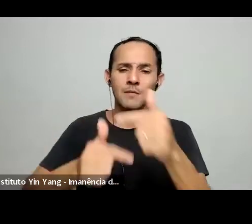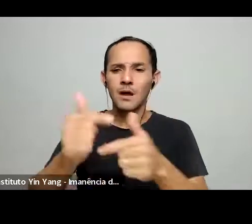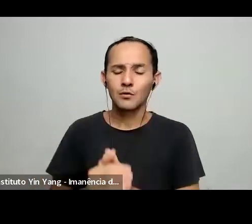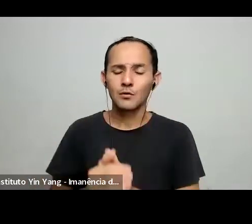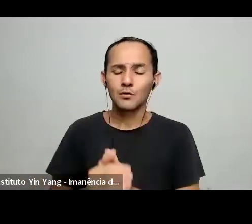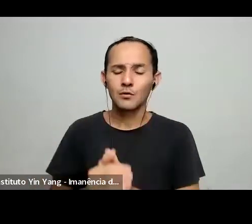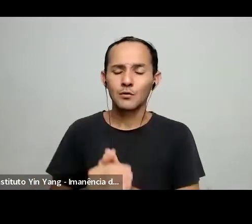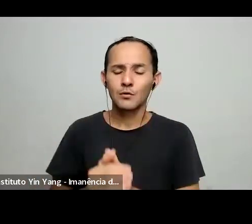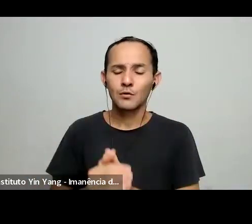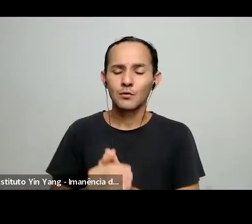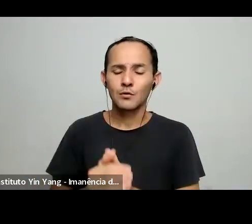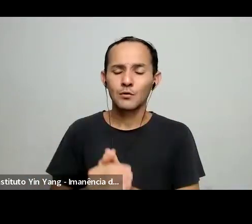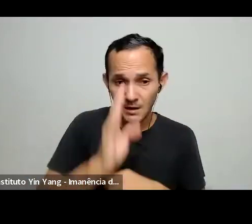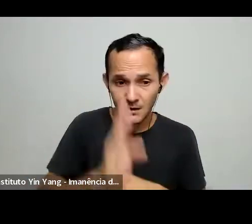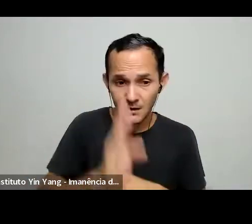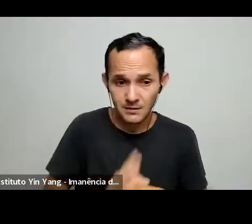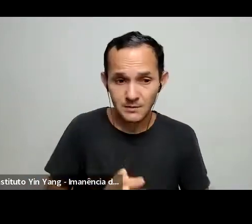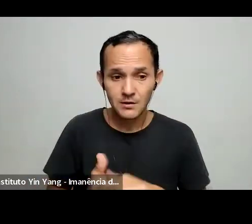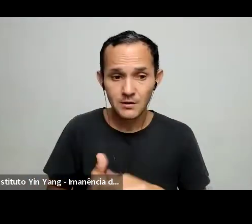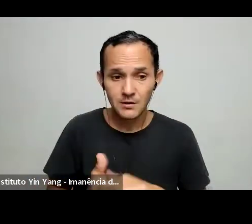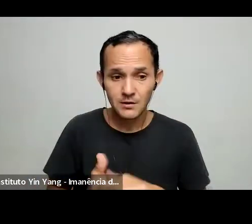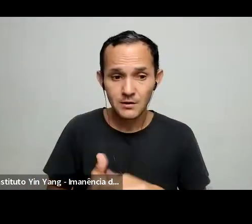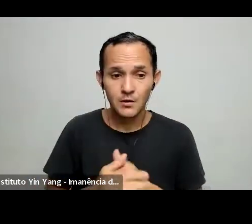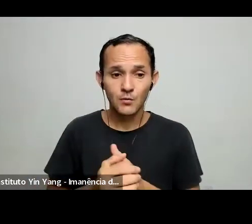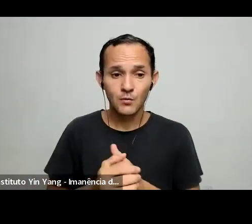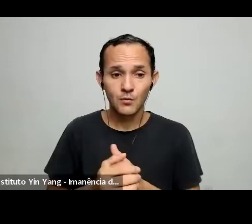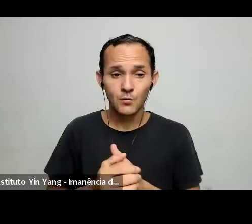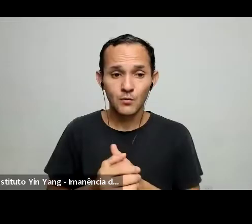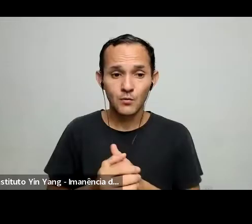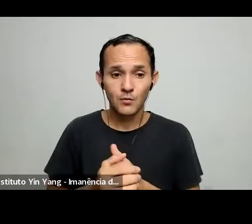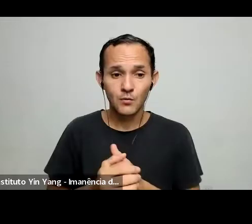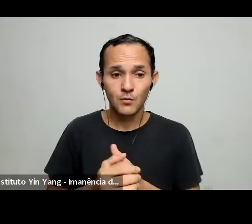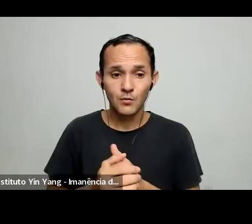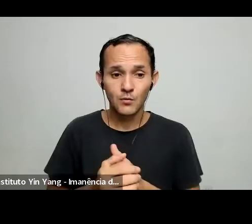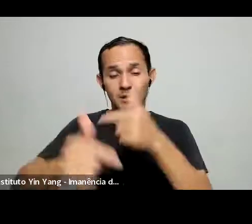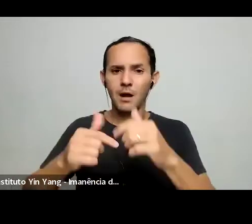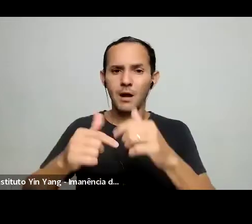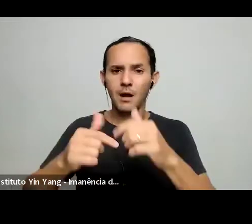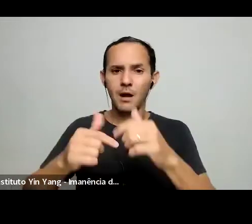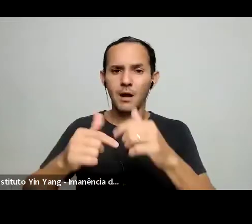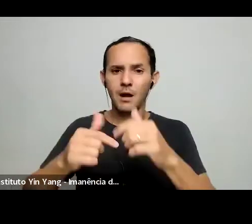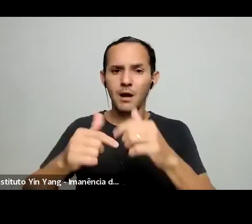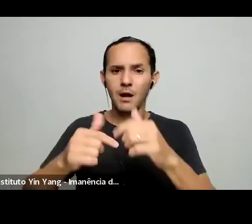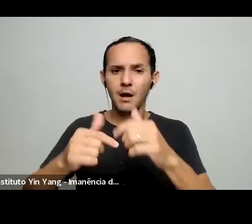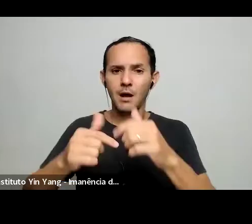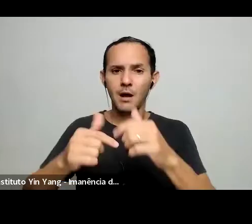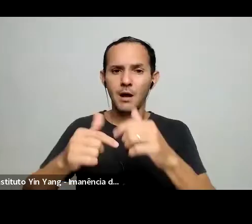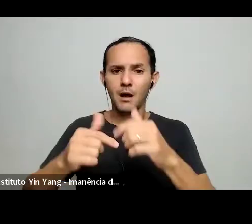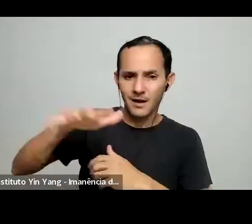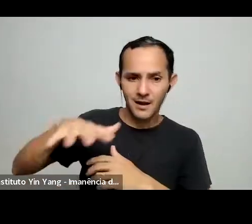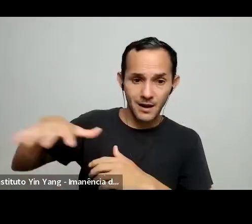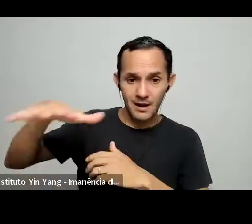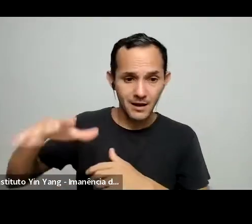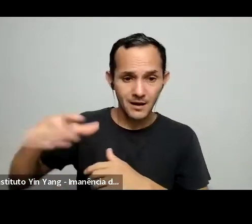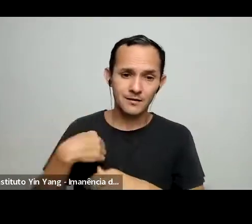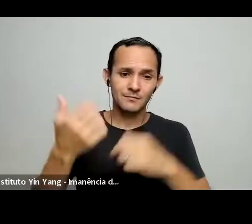os projetos e tudo mais. Esse trabalho evoluiu para outras áreas, então, como eu disse, hoje eu vou focar.